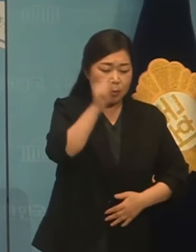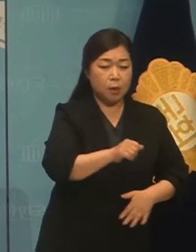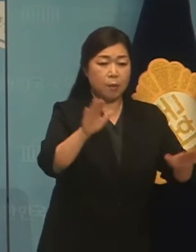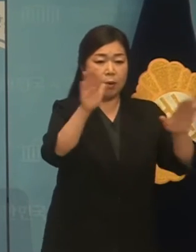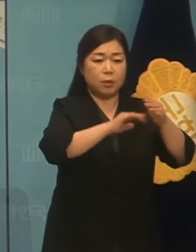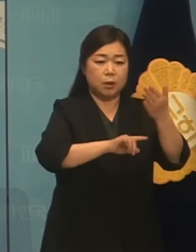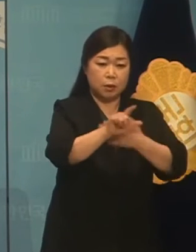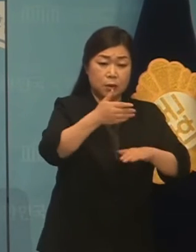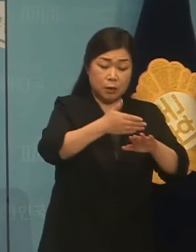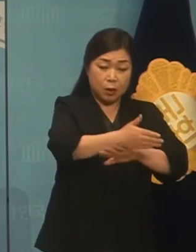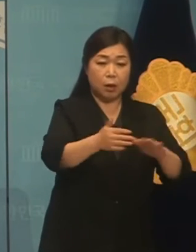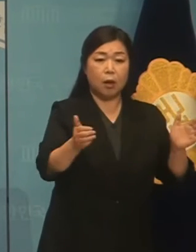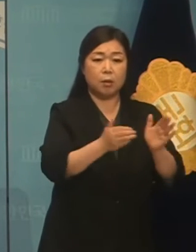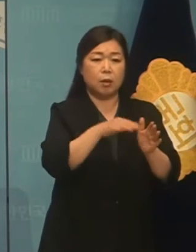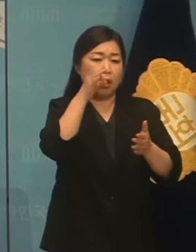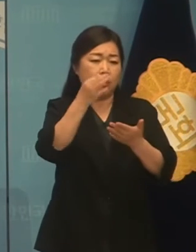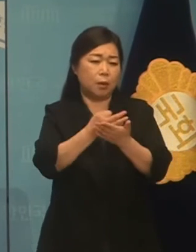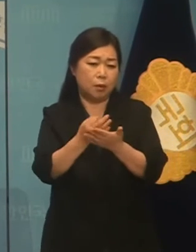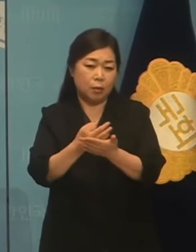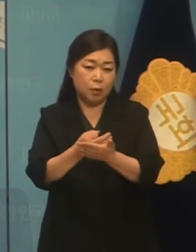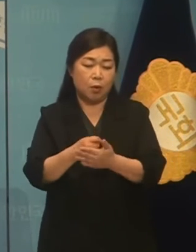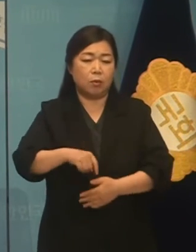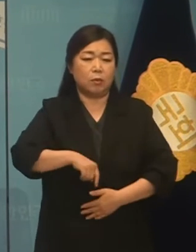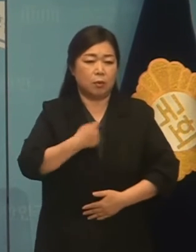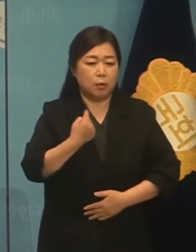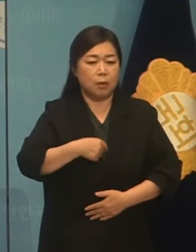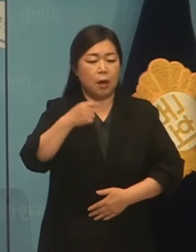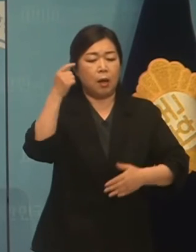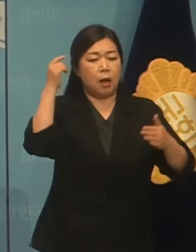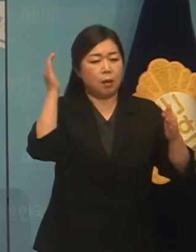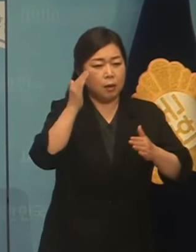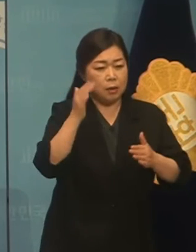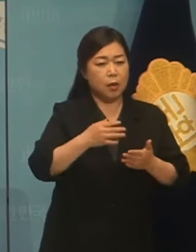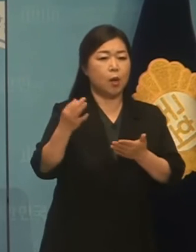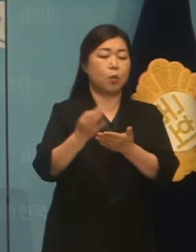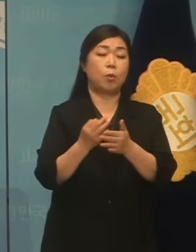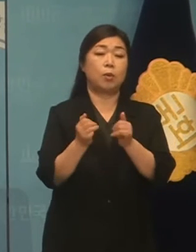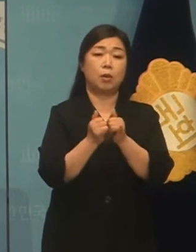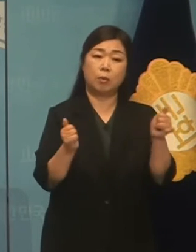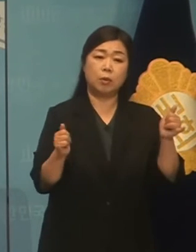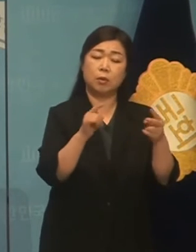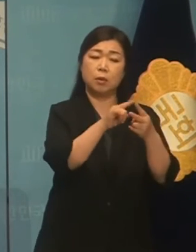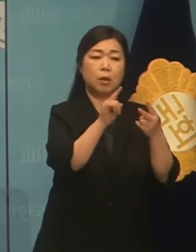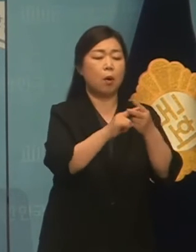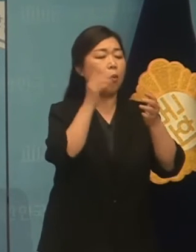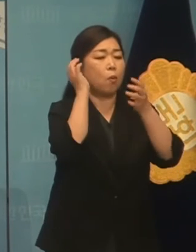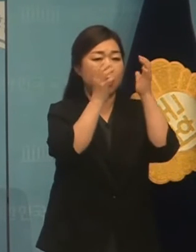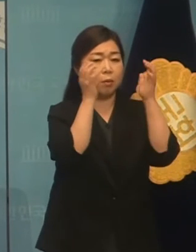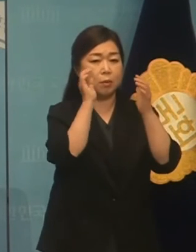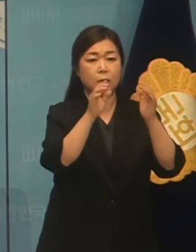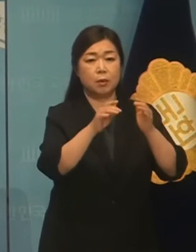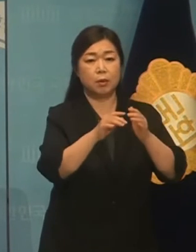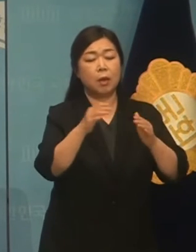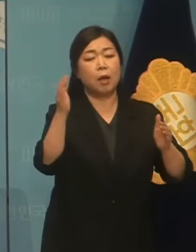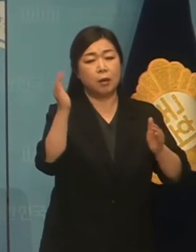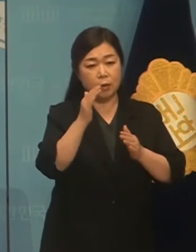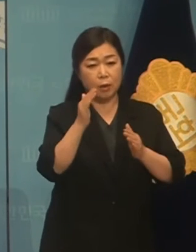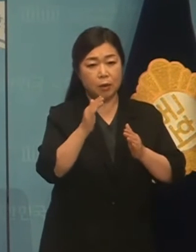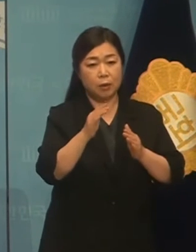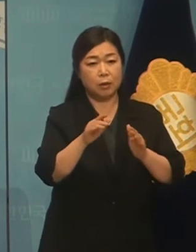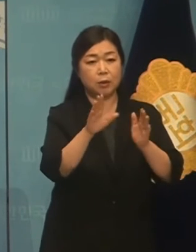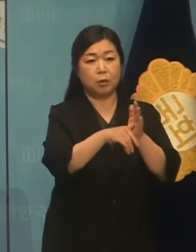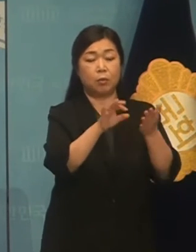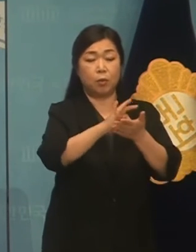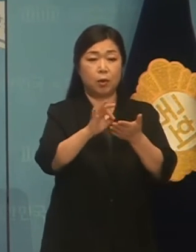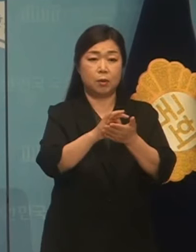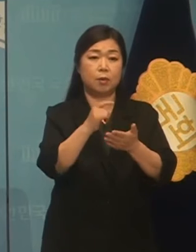밤늦게까지 알바를 뛰면서 저는 스스로 학생인지 돈 버는 사람인지 혼란스러운 학창 시절을